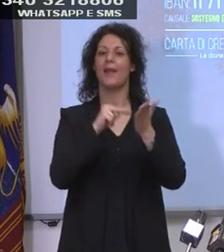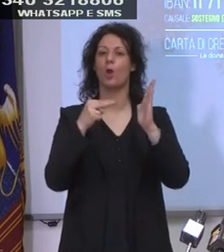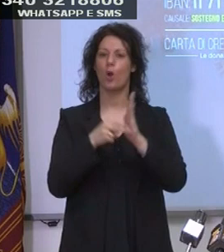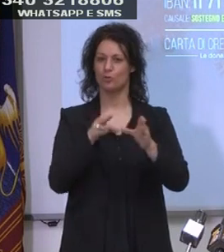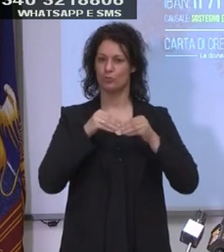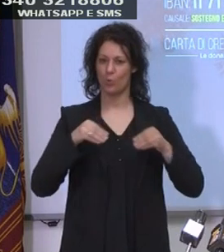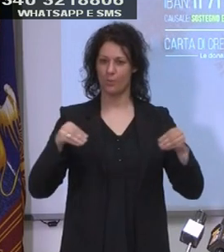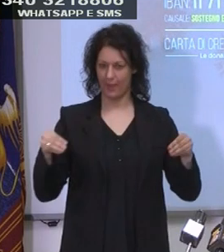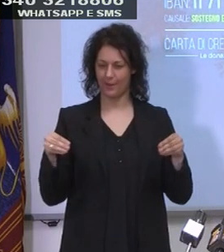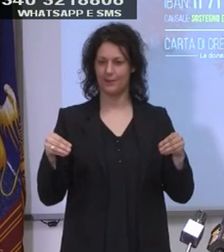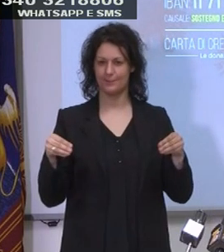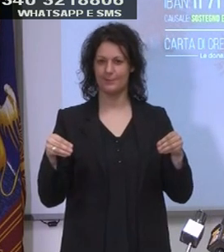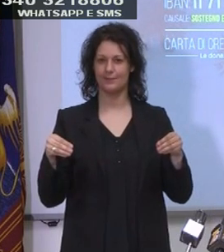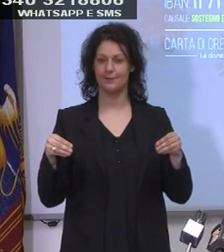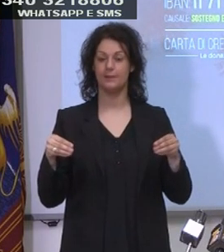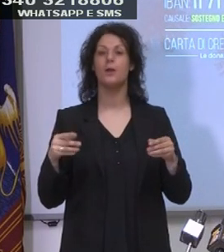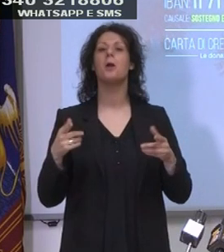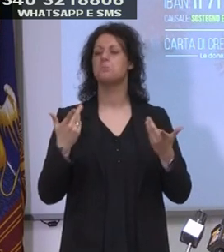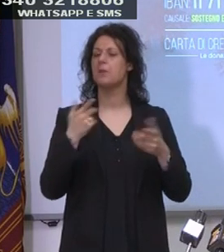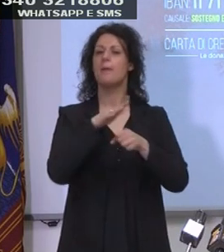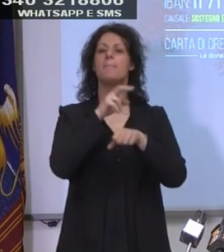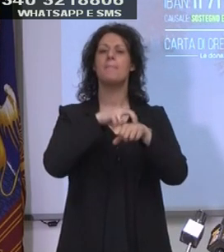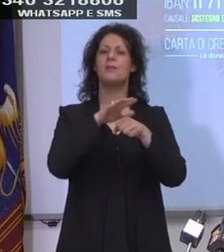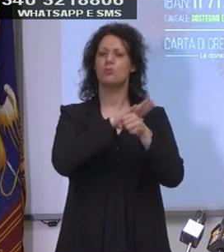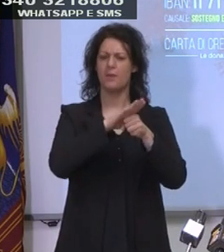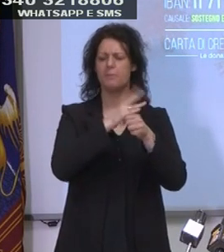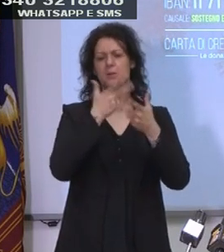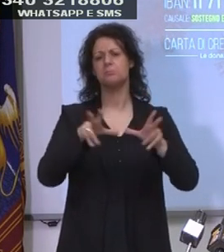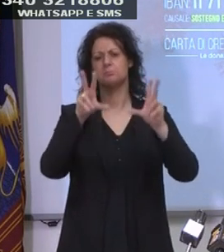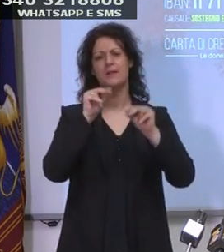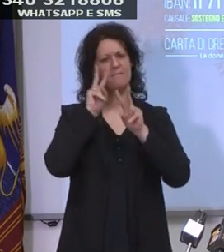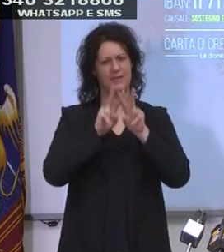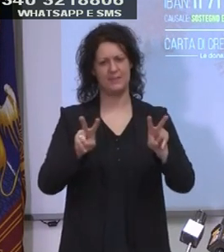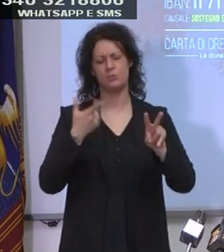quanto riguarda la medicina di famiglia, hanno riprogrammato molte visite, la maggior parte